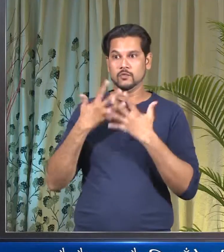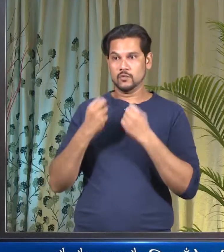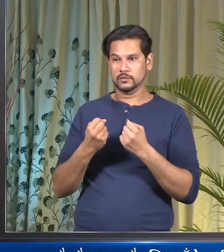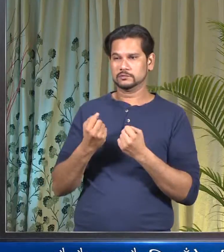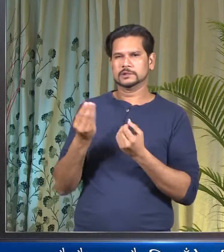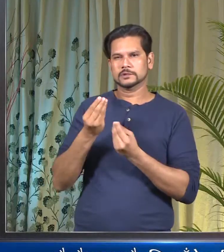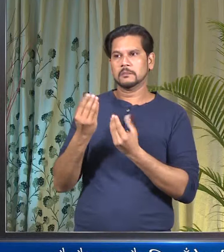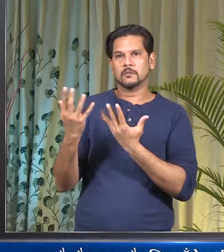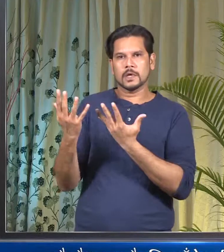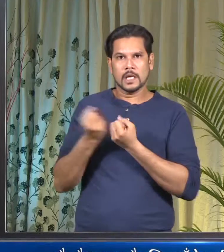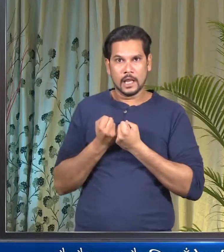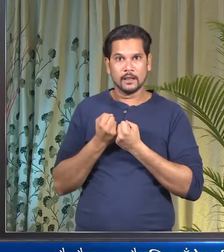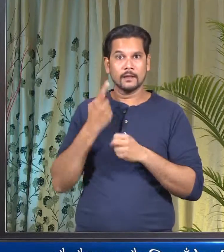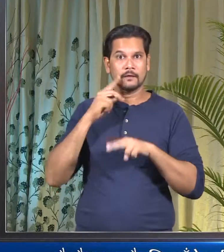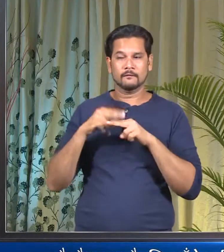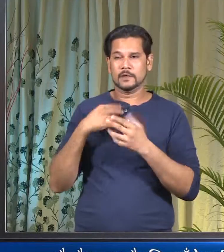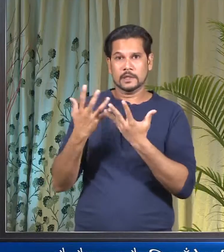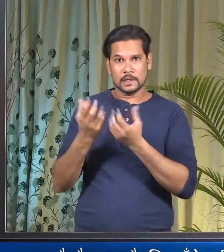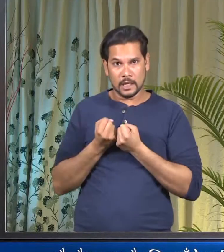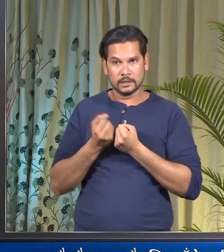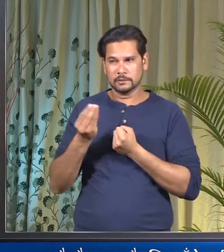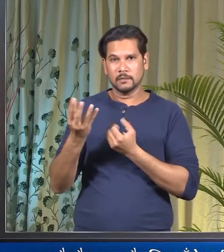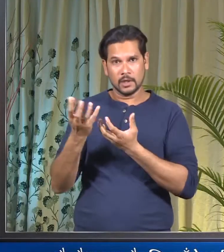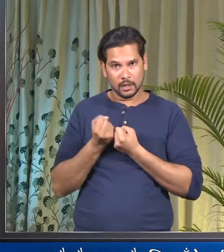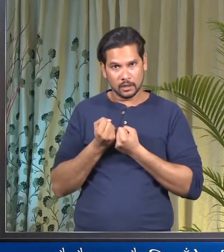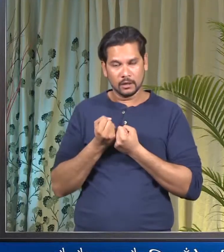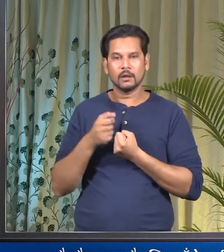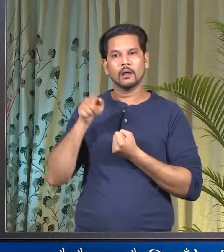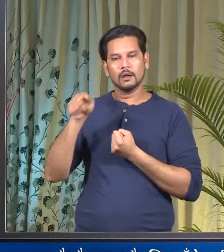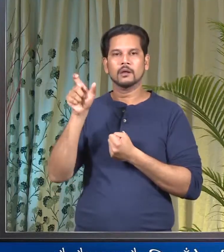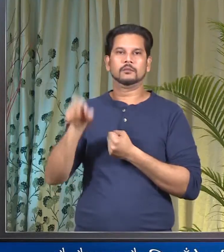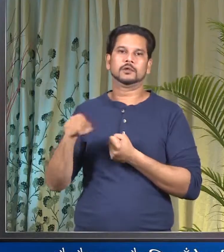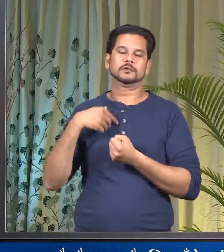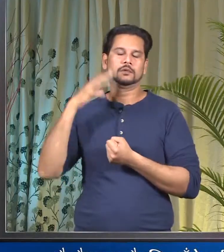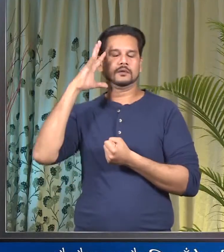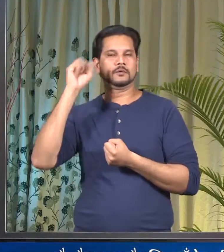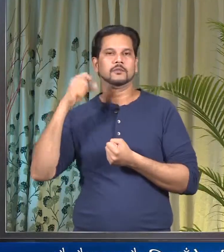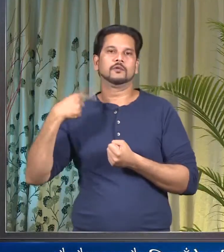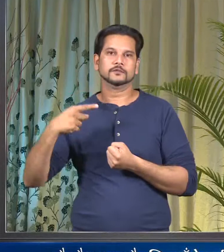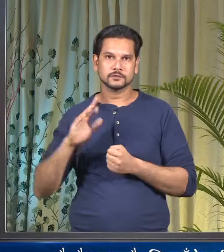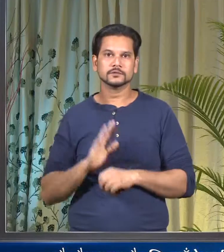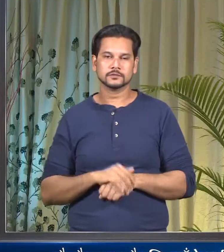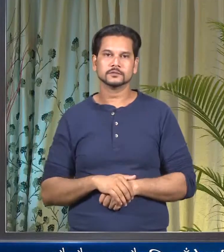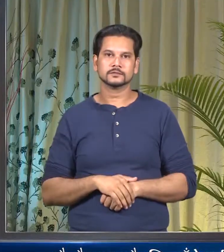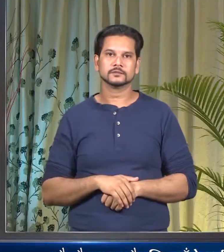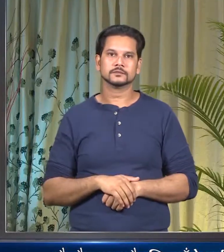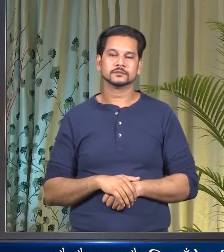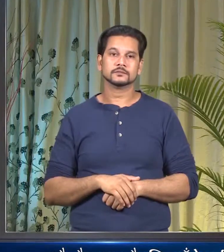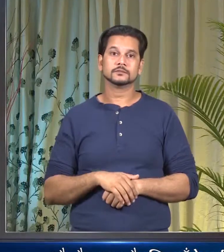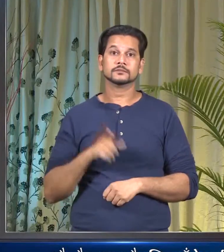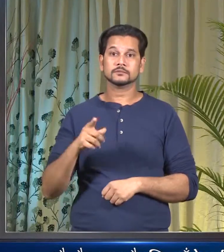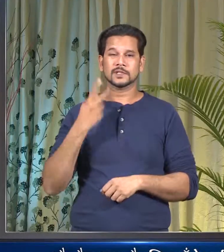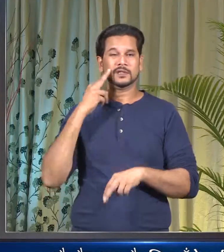उसको याद किया जाता है तो मनुष्य को याद करने के